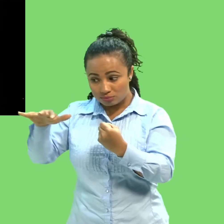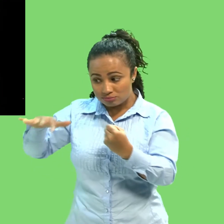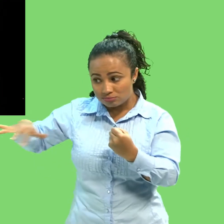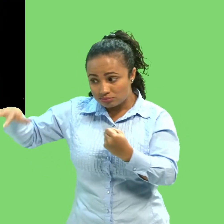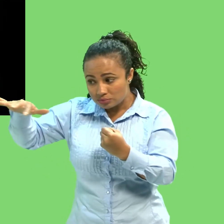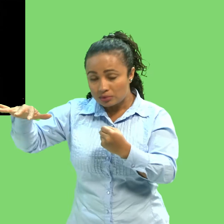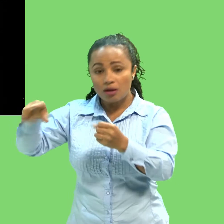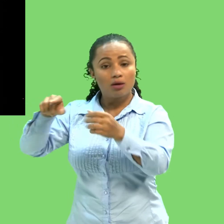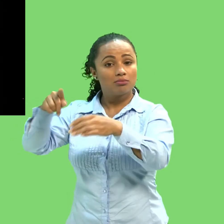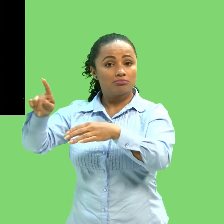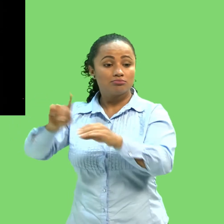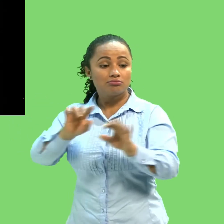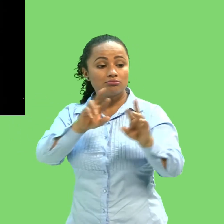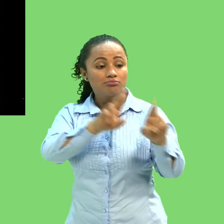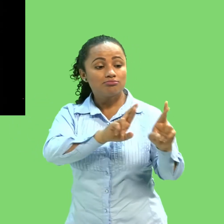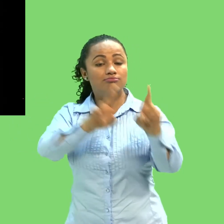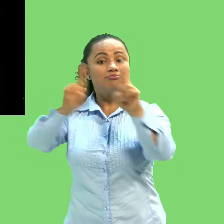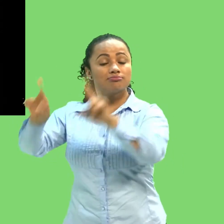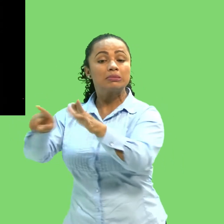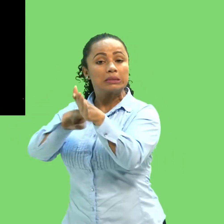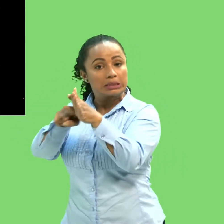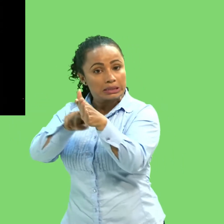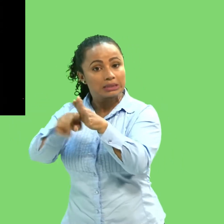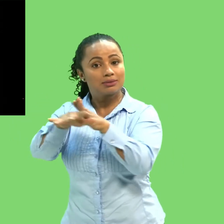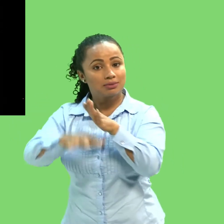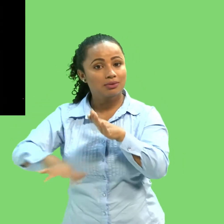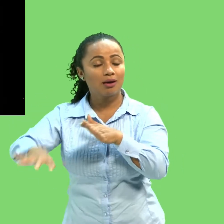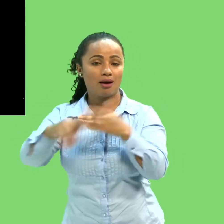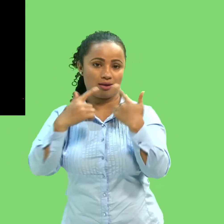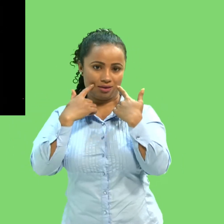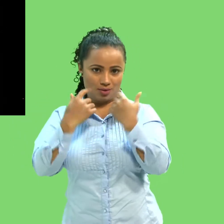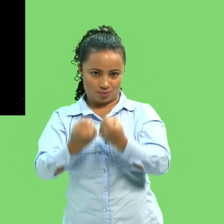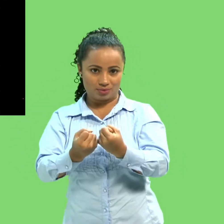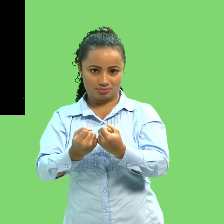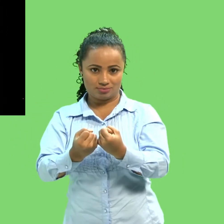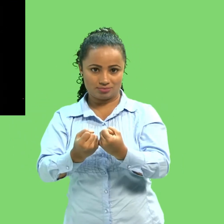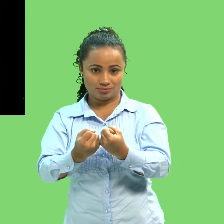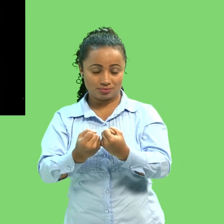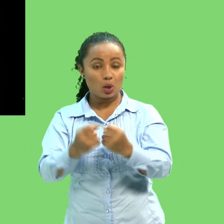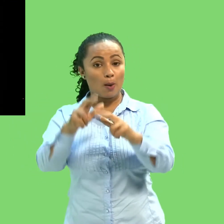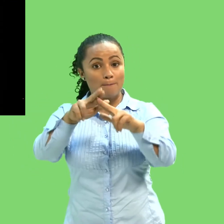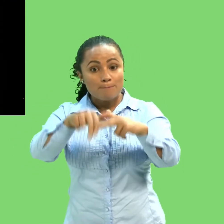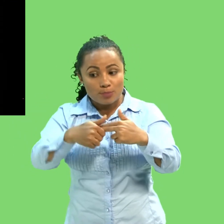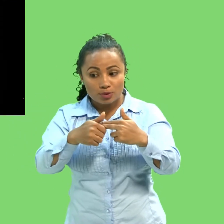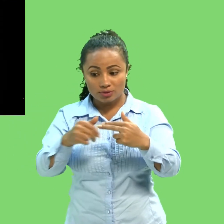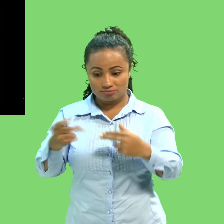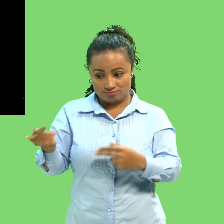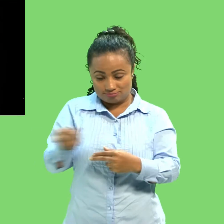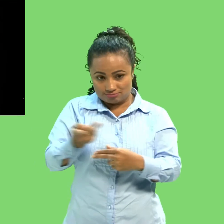da linguística. Então, realmente, mais uma vez, reforçando para vocês, é um diálogo